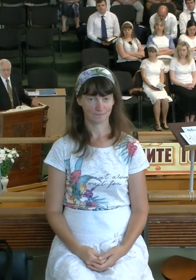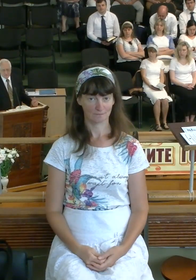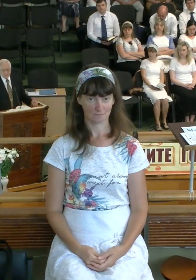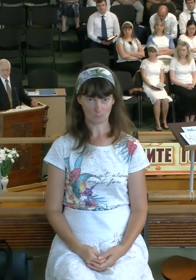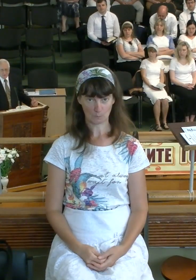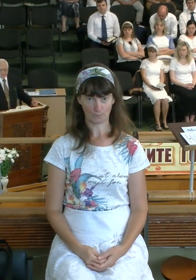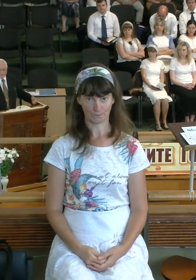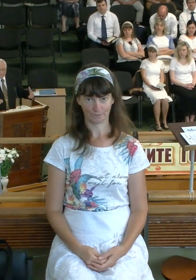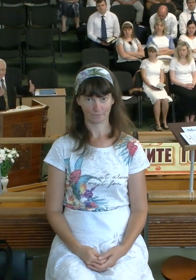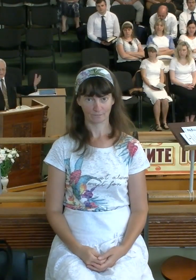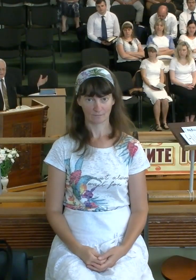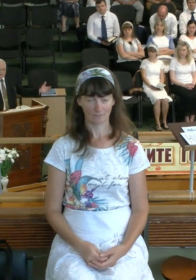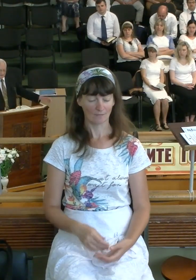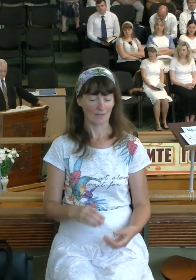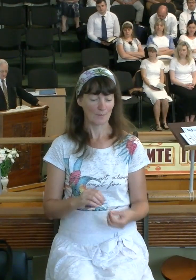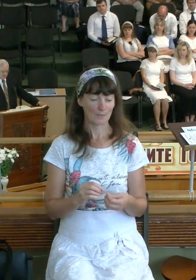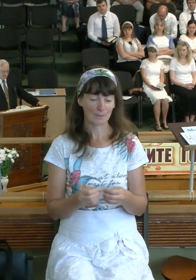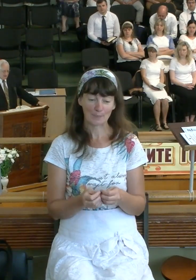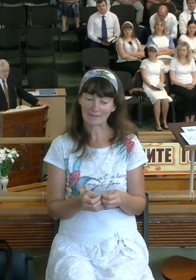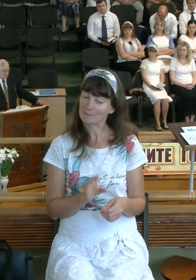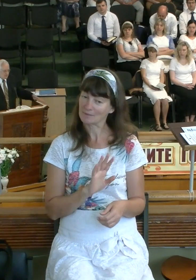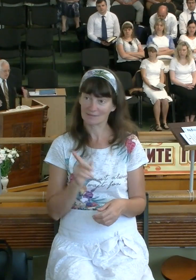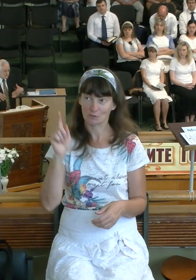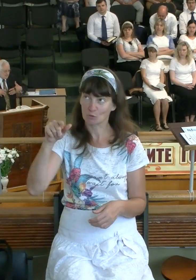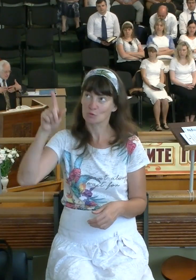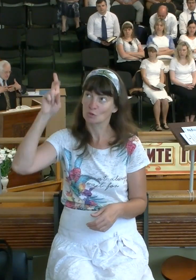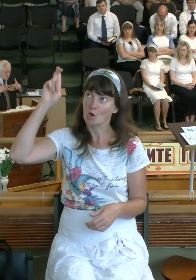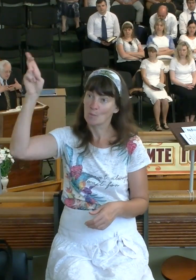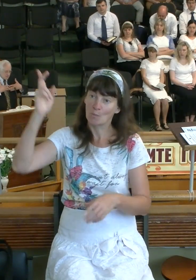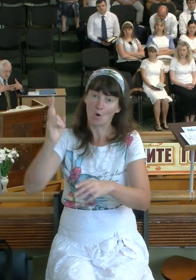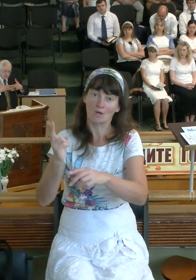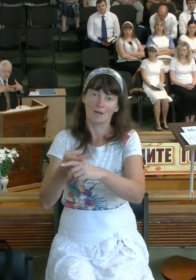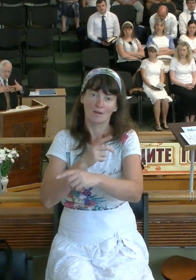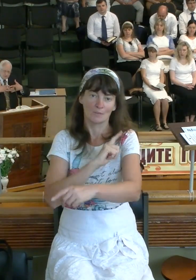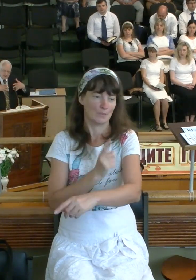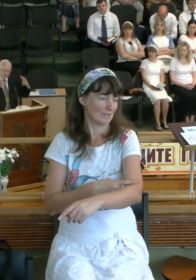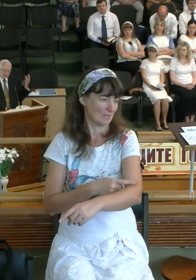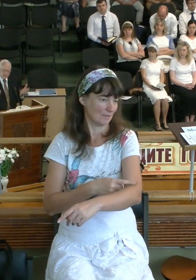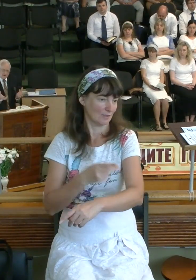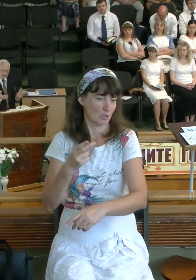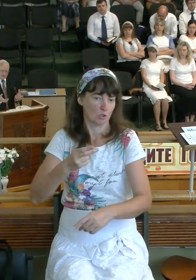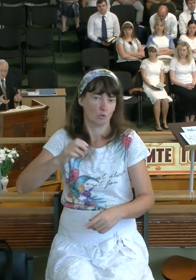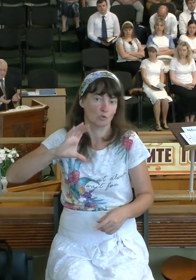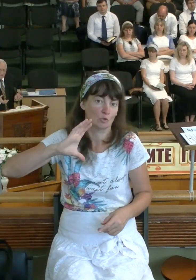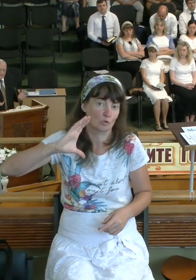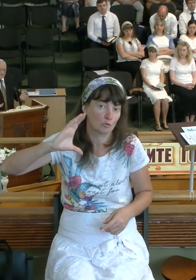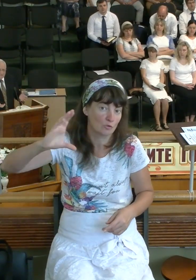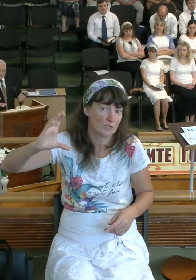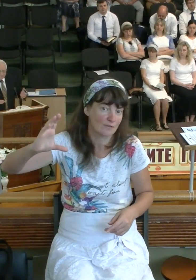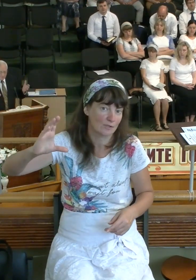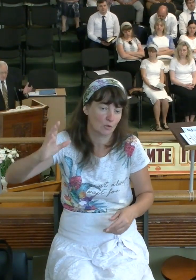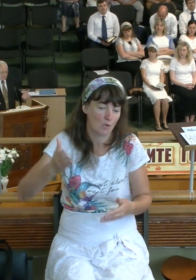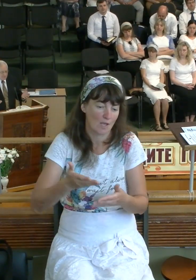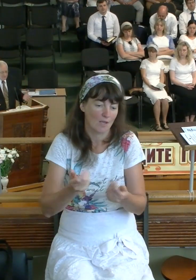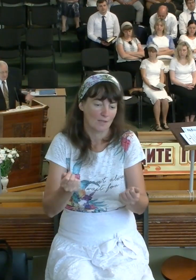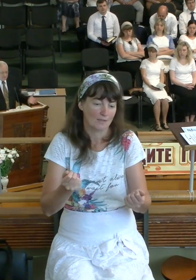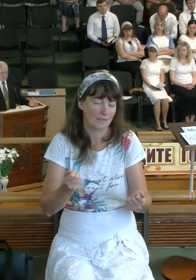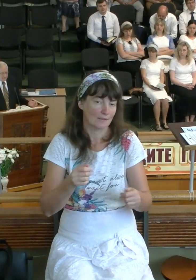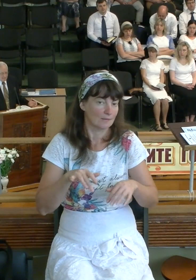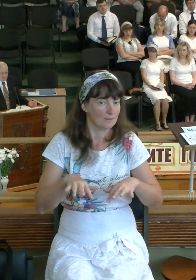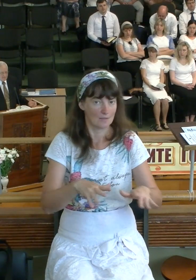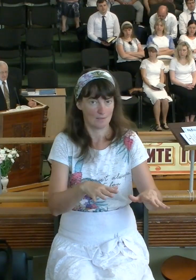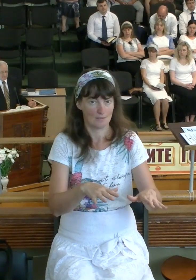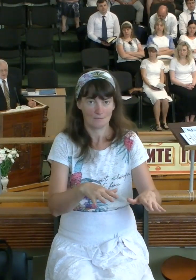Проблема не в том, что Бог стал бессильным. Проблема не в том, что Дух Святой теперь уже, знаете, ну уже